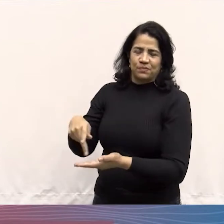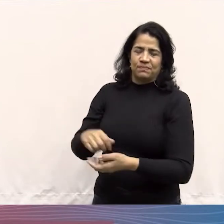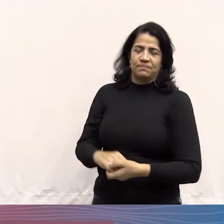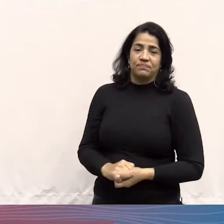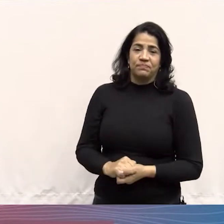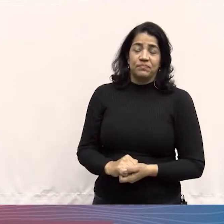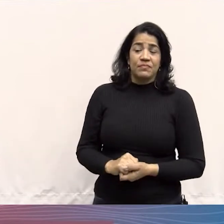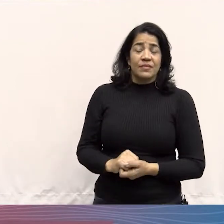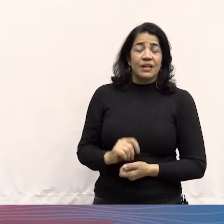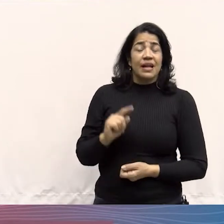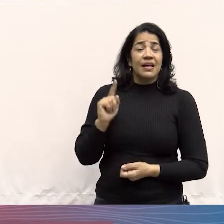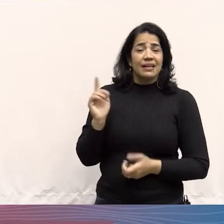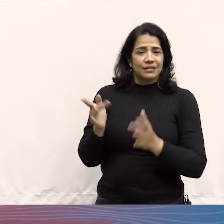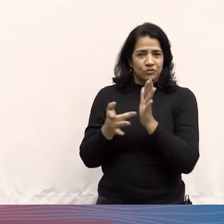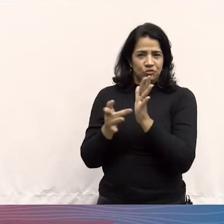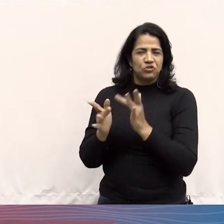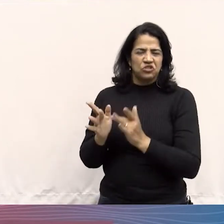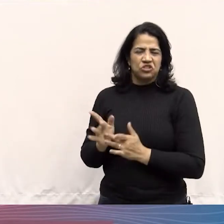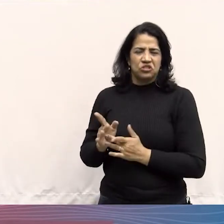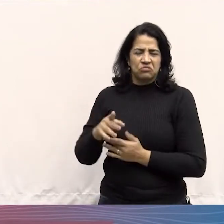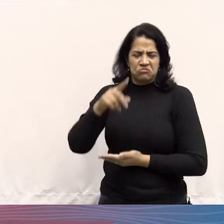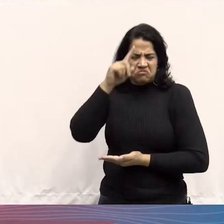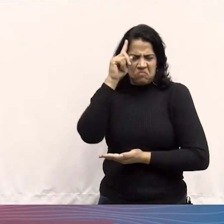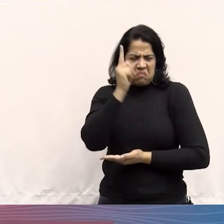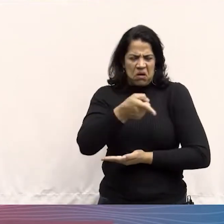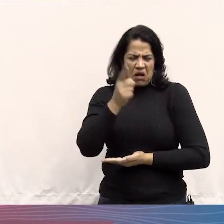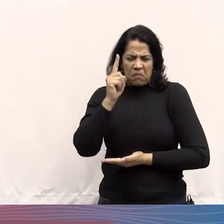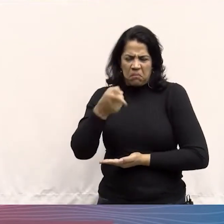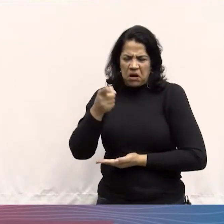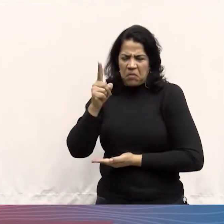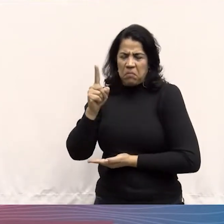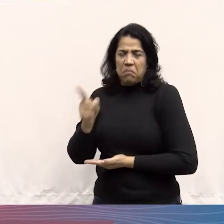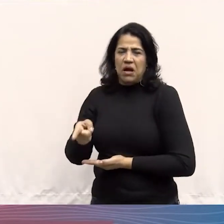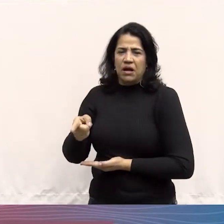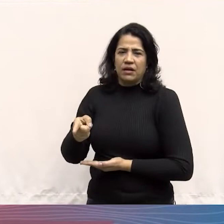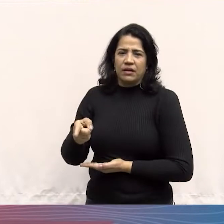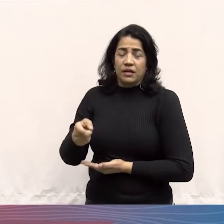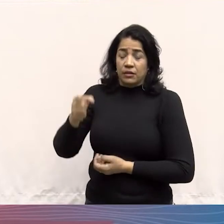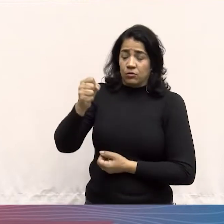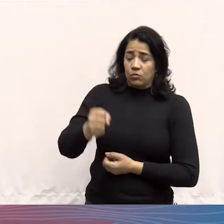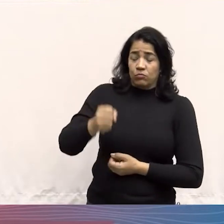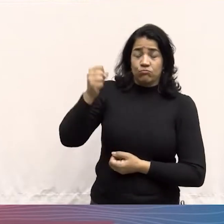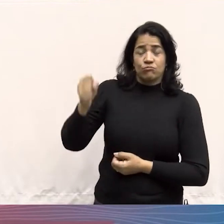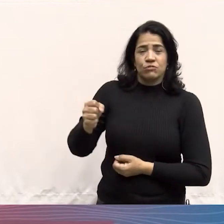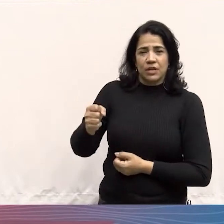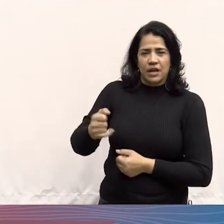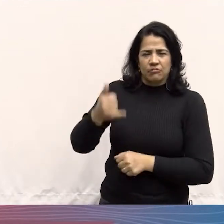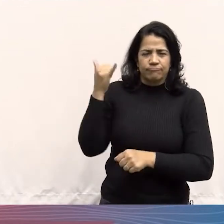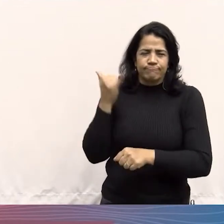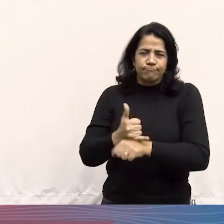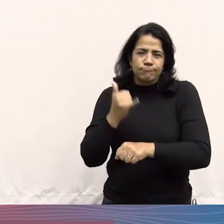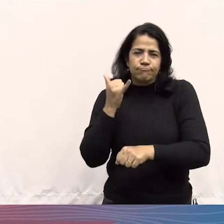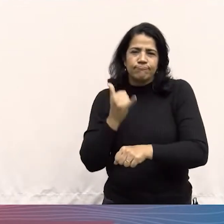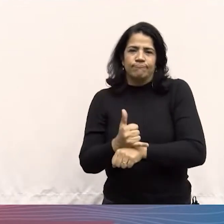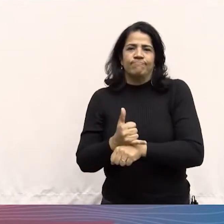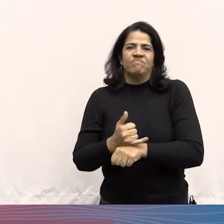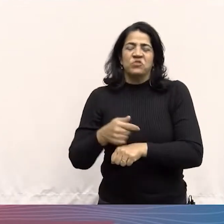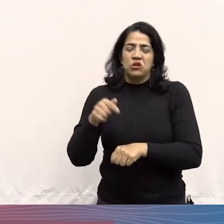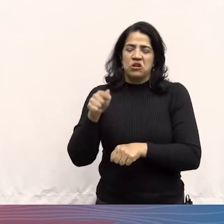de ferro e pessoalmente pisa o lagar do vinho do furor da ira de